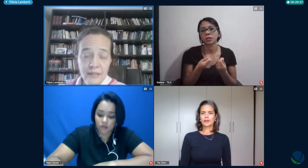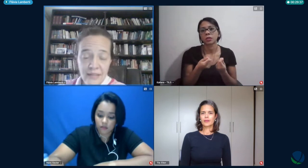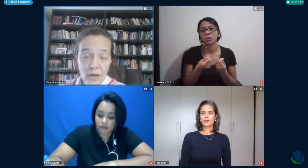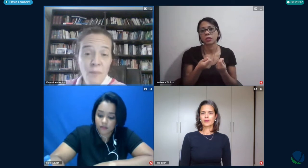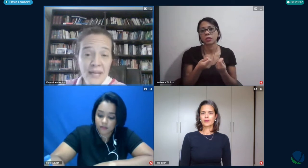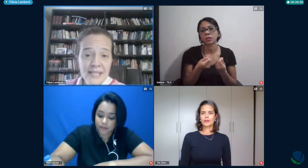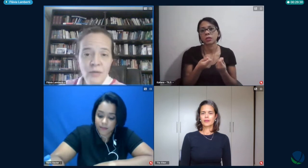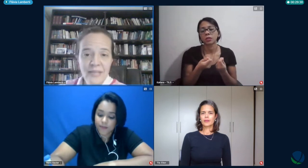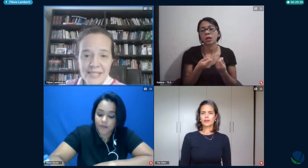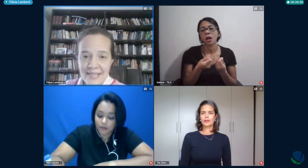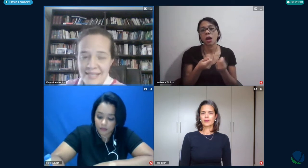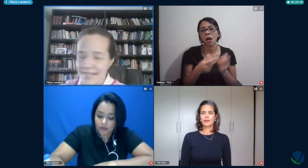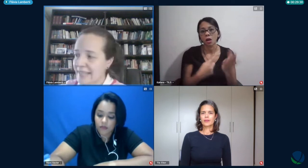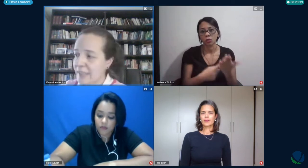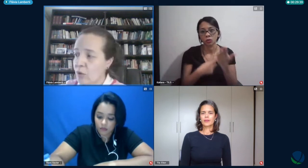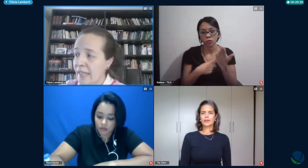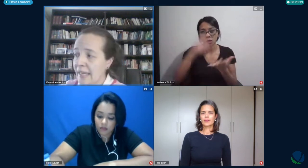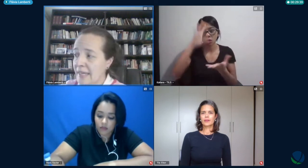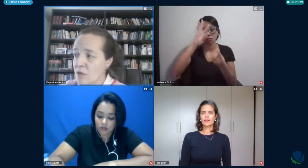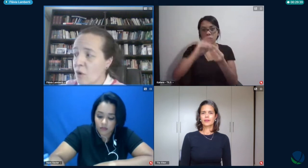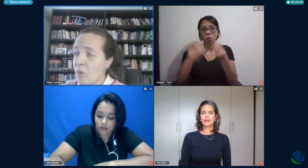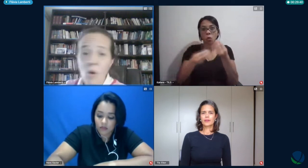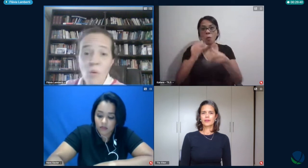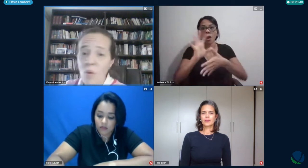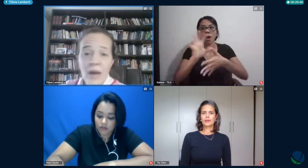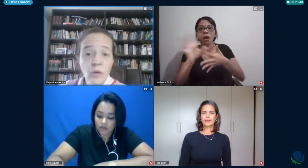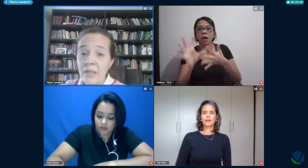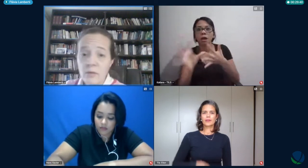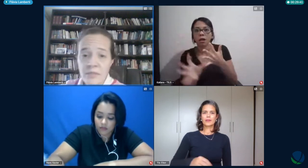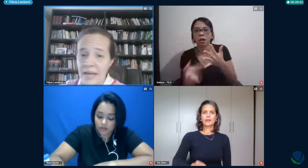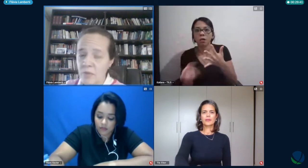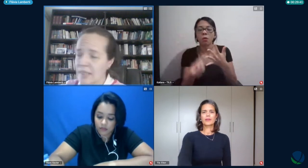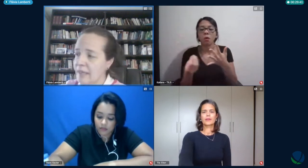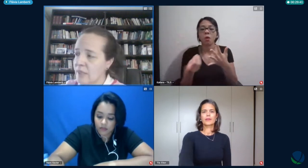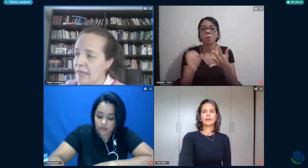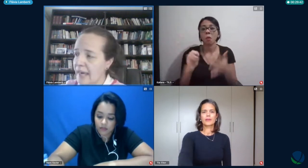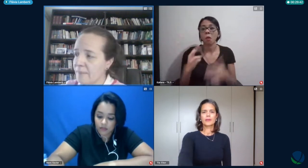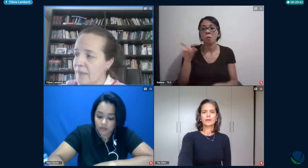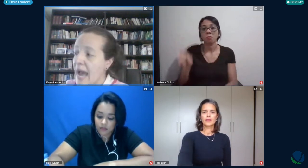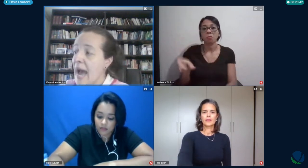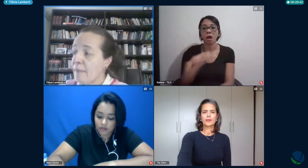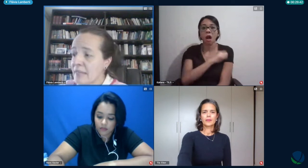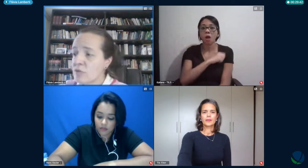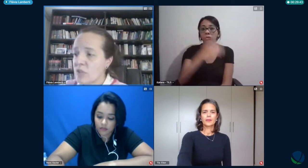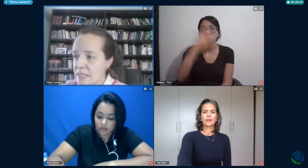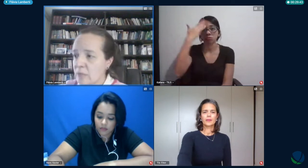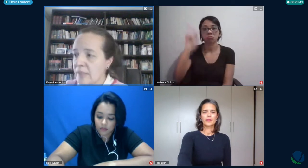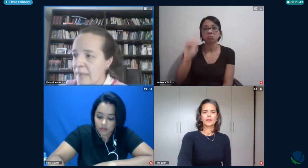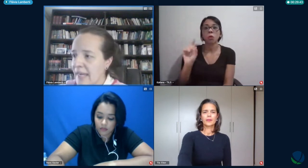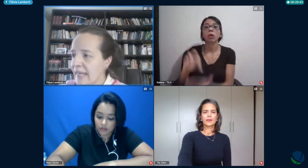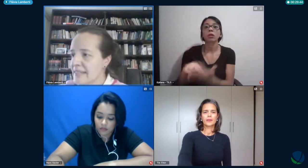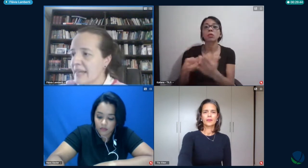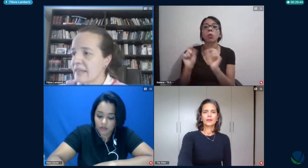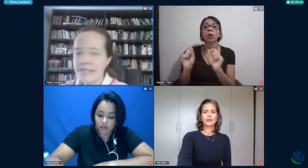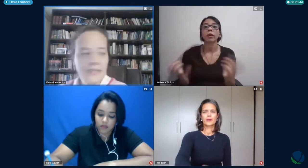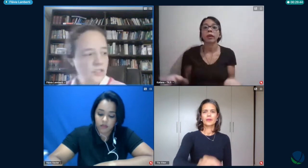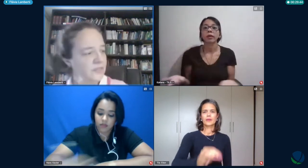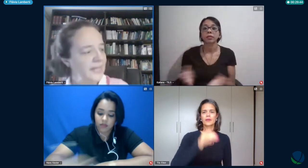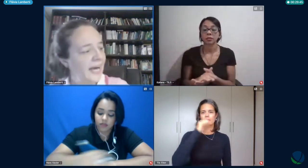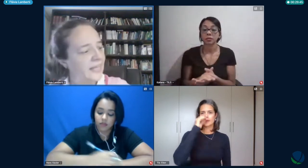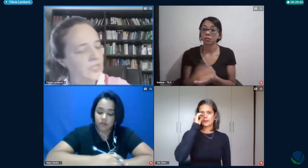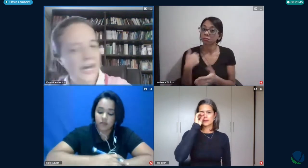a da compreensão dessas categorias, ou o aluno não sabe o que é. A minha sugestão também